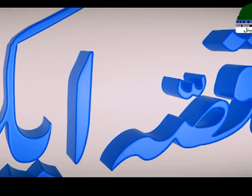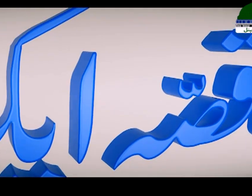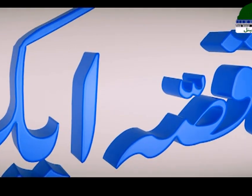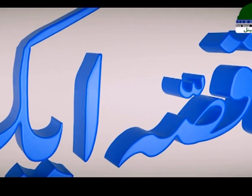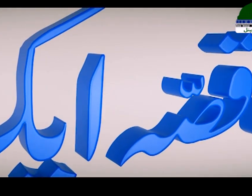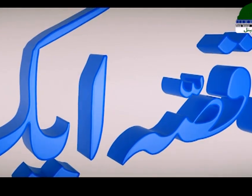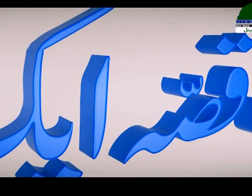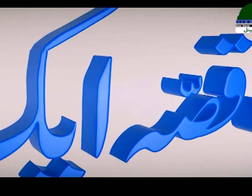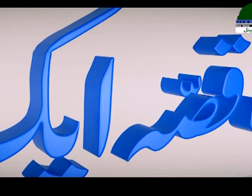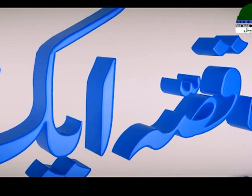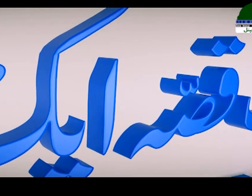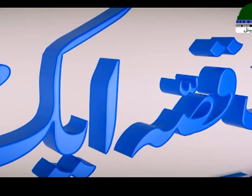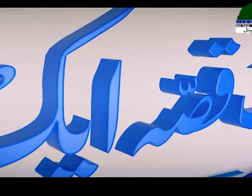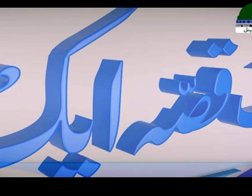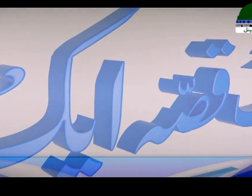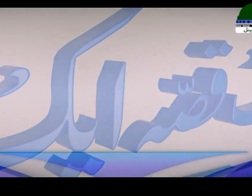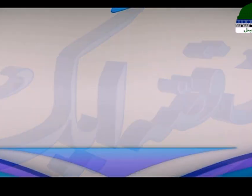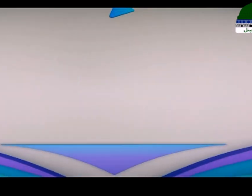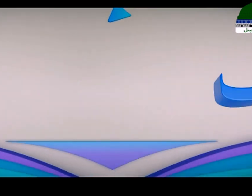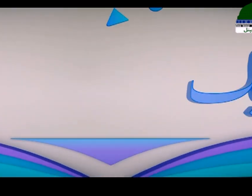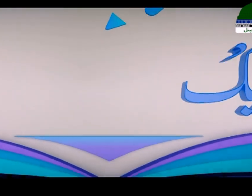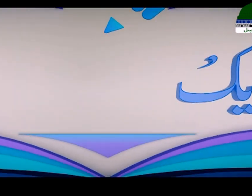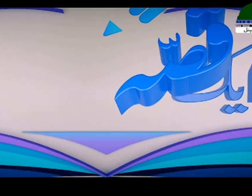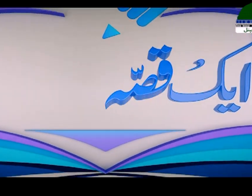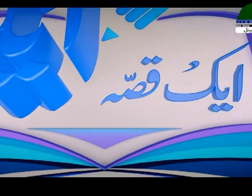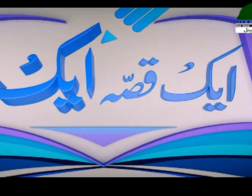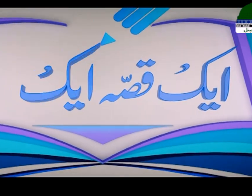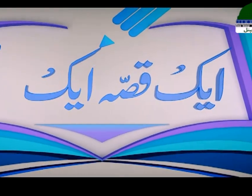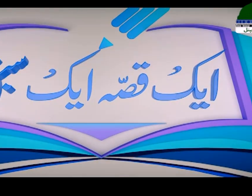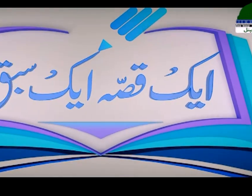واقعات سے، سیکھیں سبق سکھاؤ